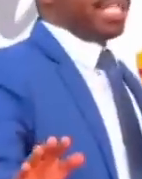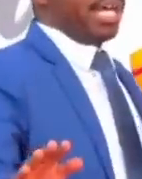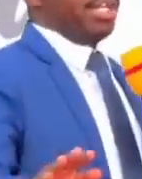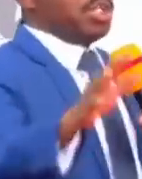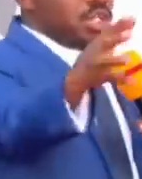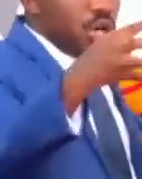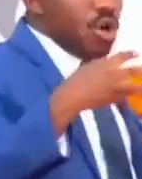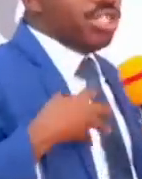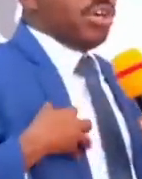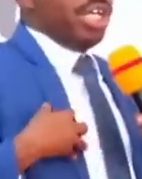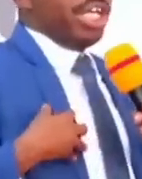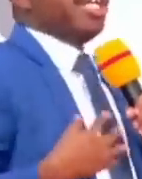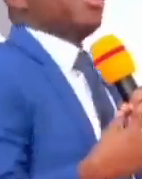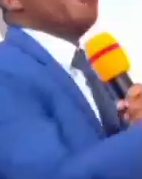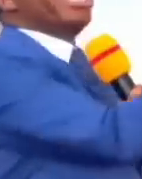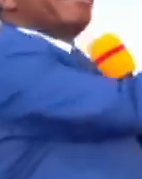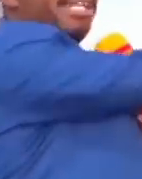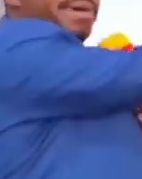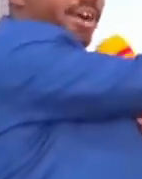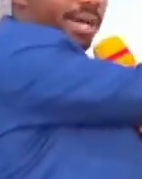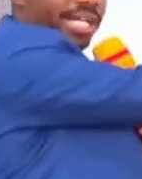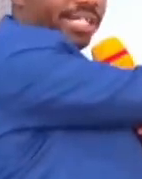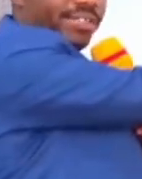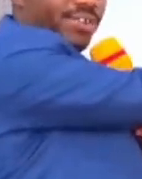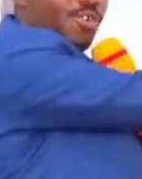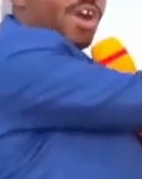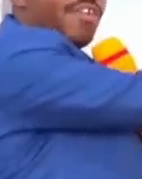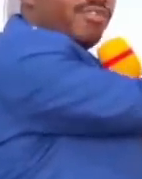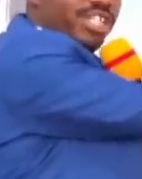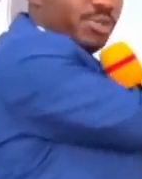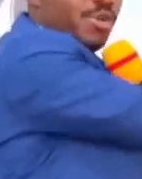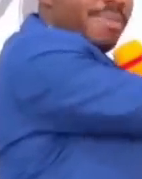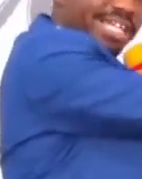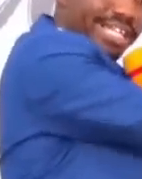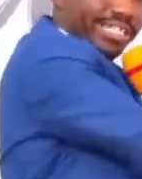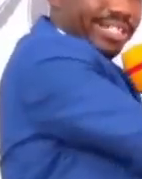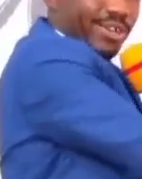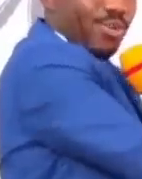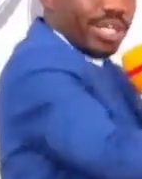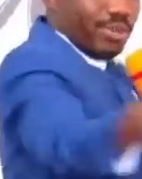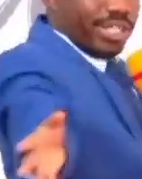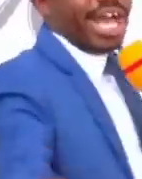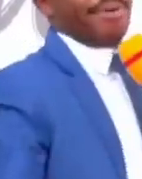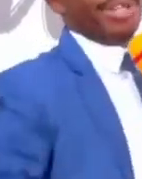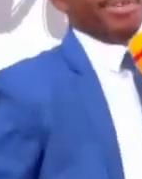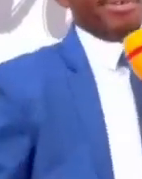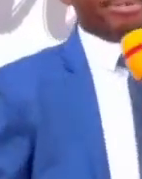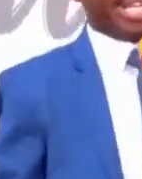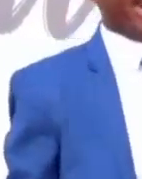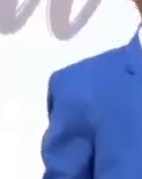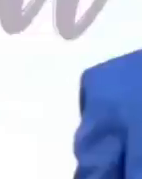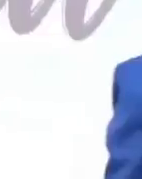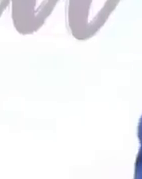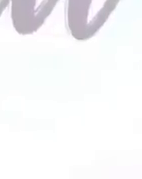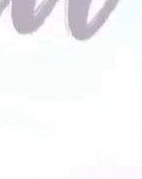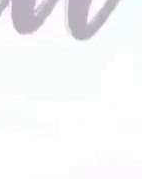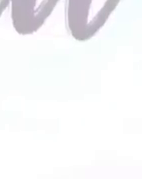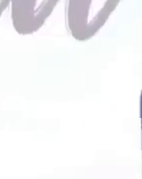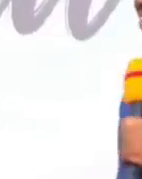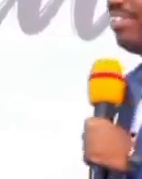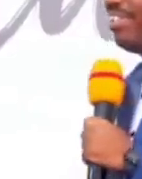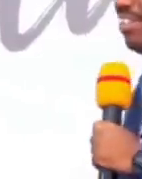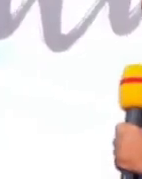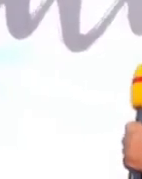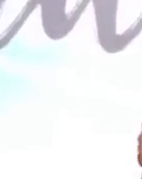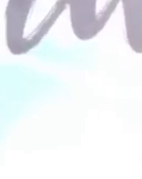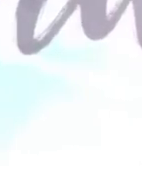Ukishindwa kabisa, njoo unione, nikupeleke milima ya Upareni. Ukafundishwa ubahili. Ukirudi hapa utajua kutunza hela.